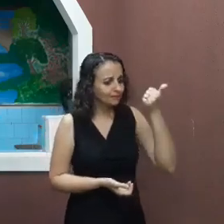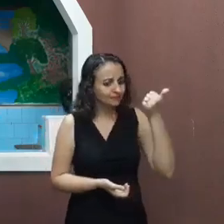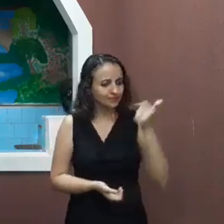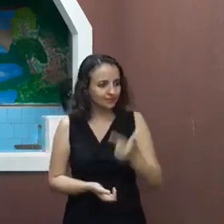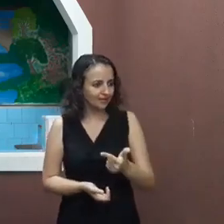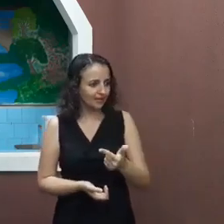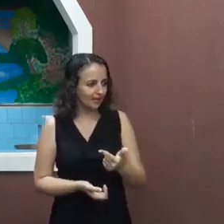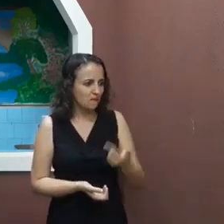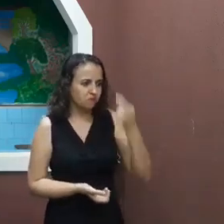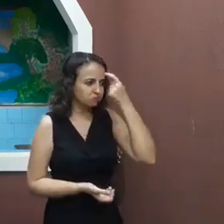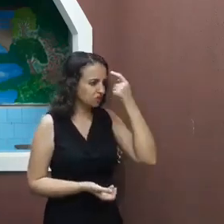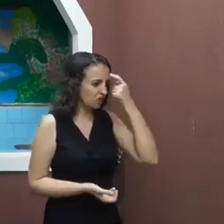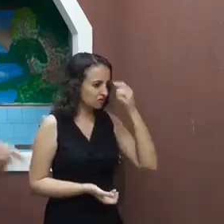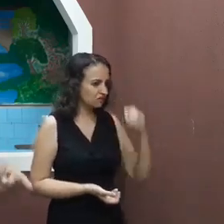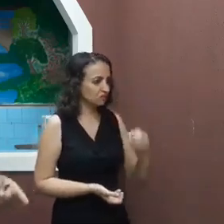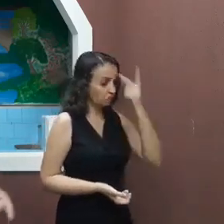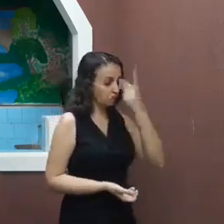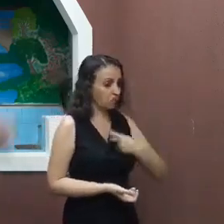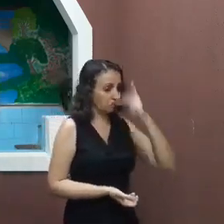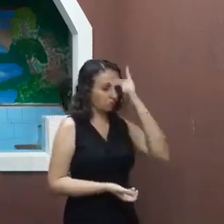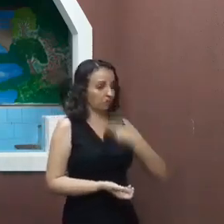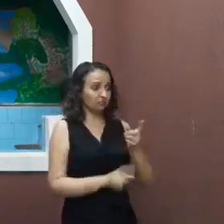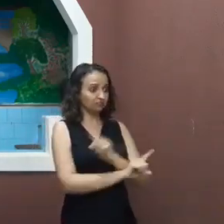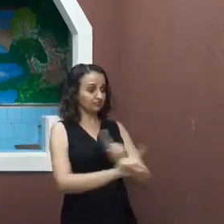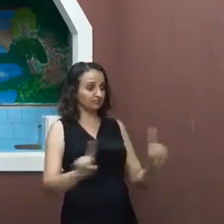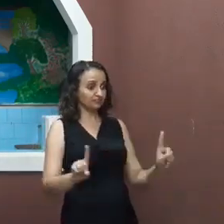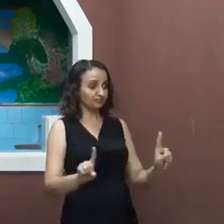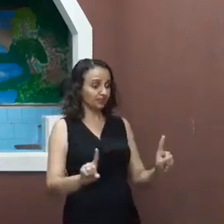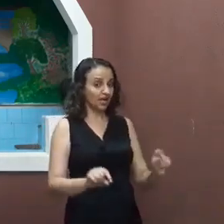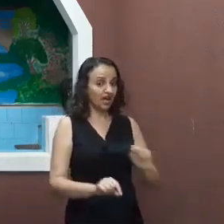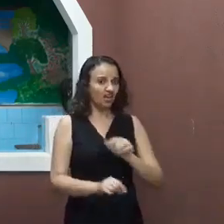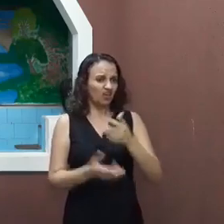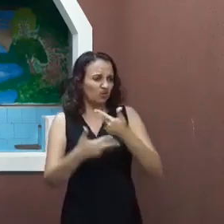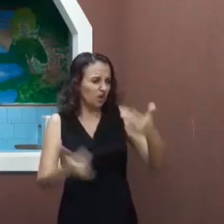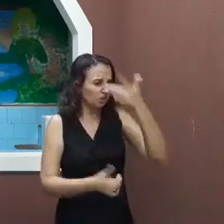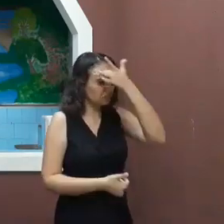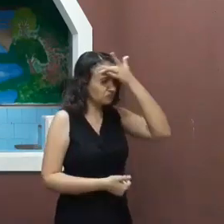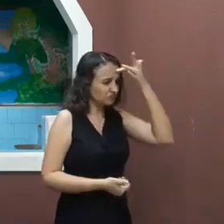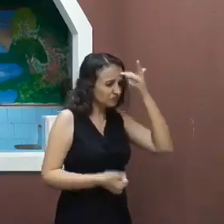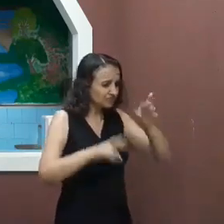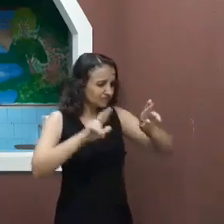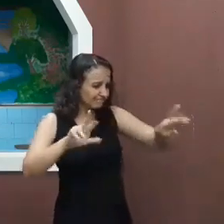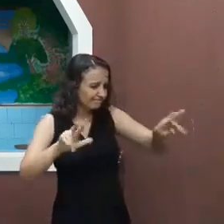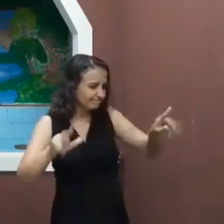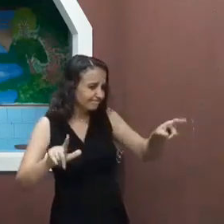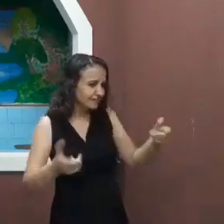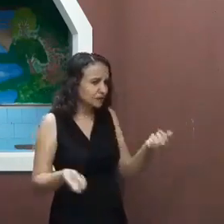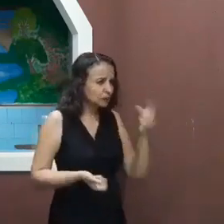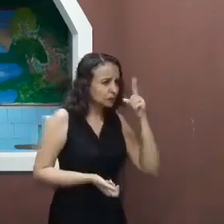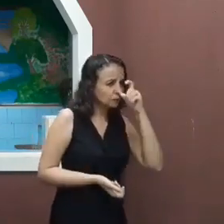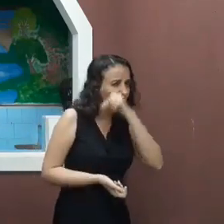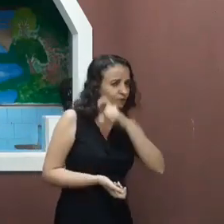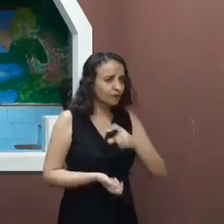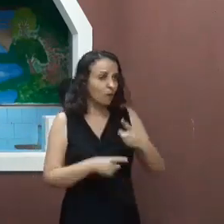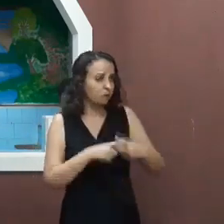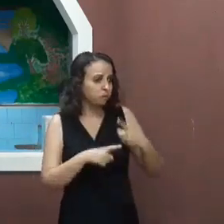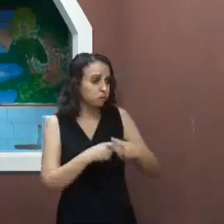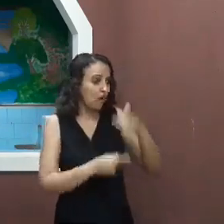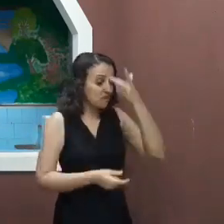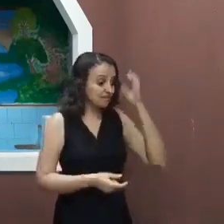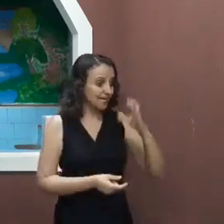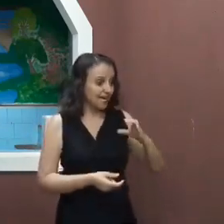uma das coisas que faz as pessoas não fazerem boas obras, o que está falando da indiferença em fato dos irmãos necessitados, é o apego aos